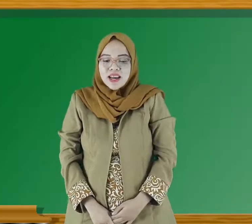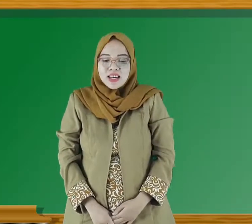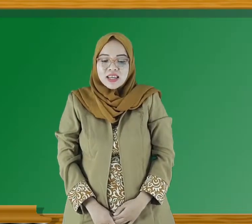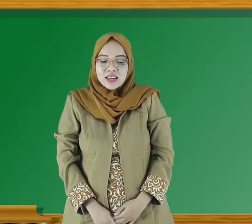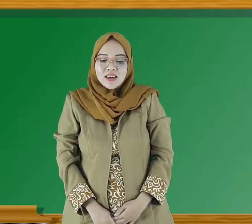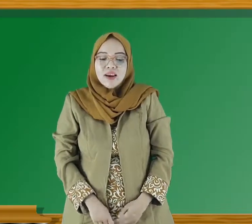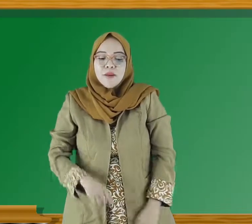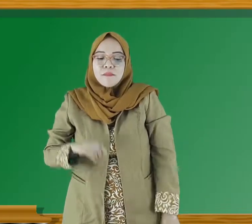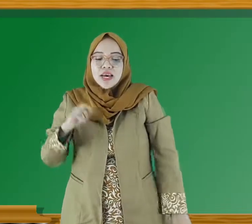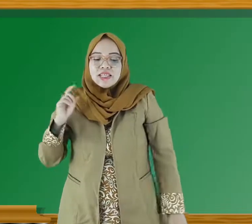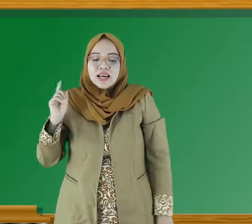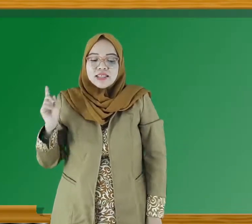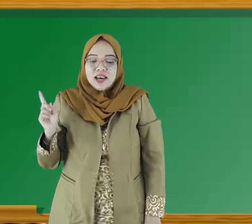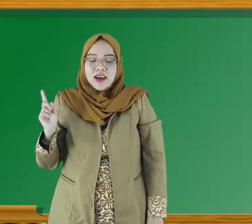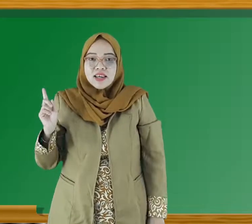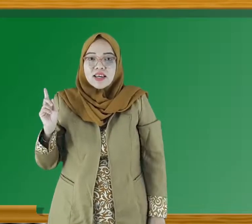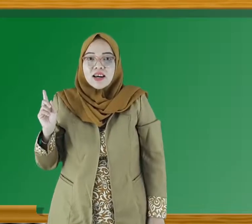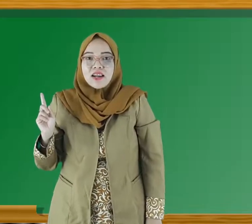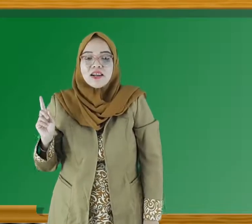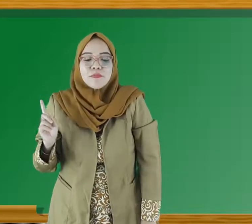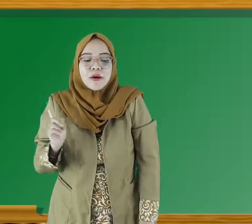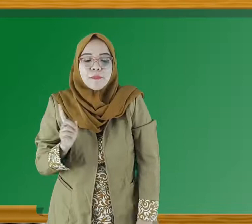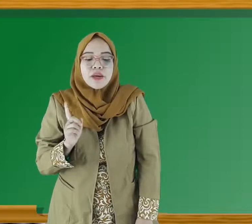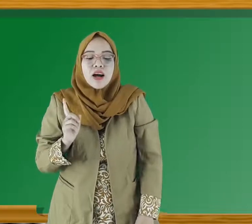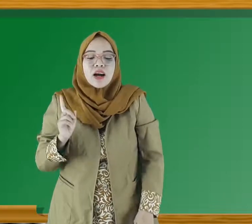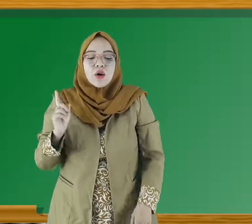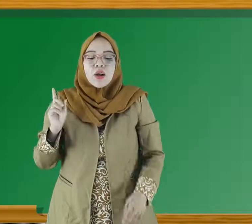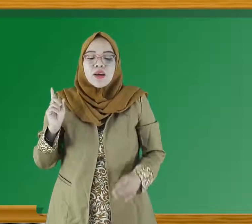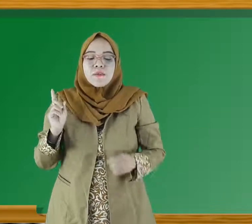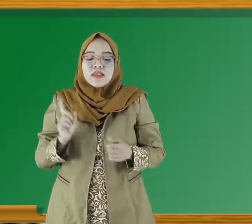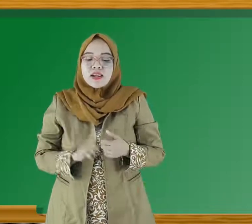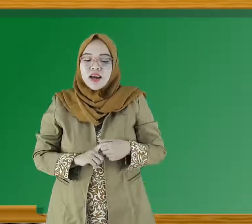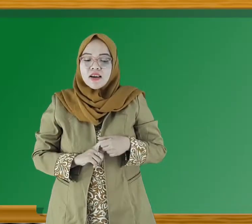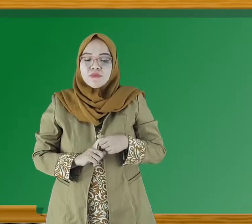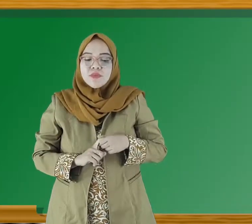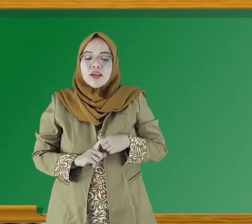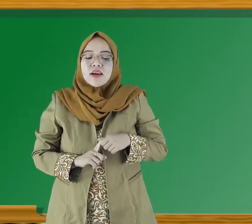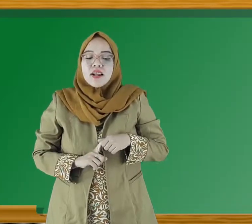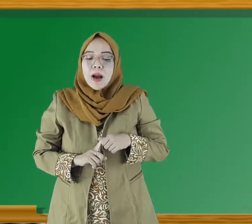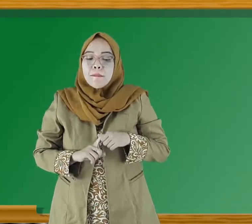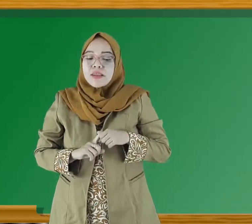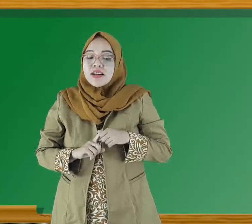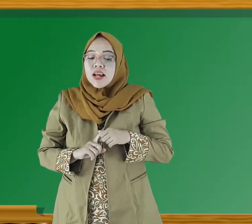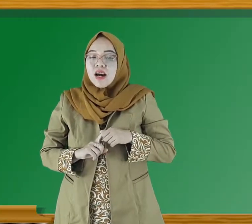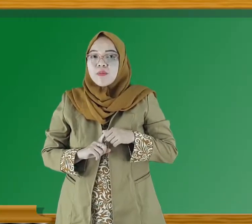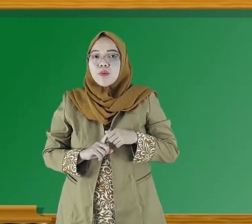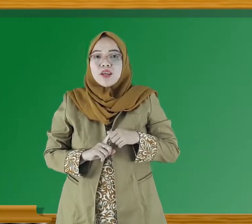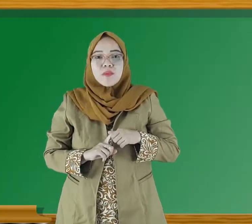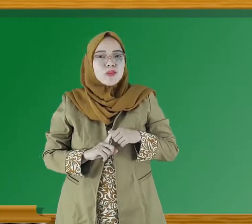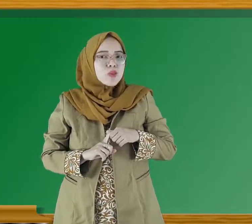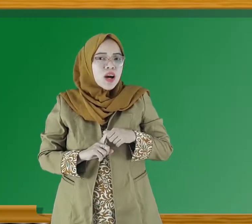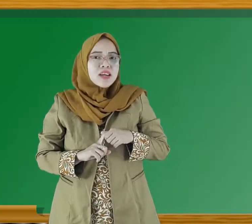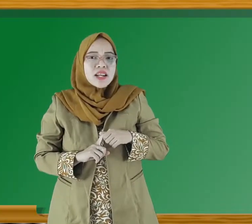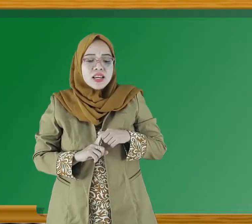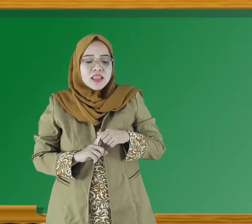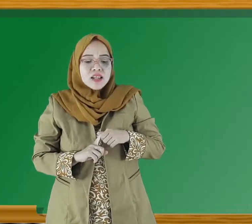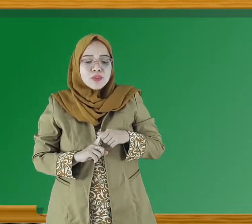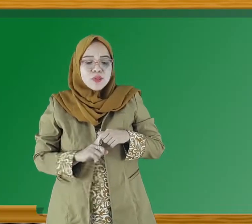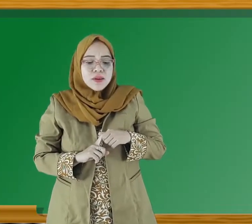sayangi, biasanya ikan dikembangbiakan oleh peternak. Nah, peternak kemudian menjual ikan-ikan tersebut ke